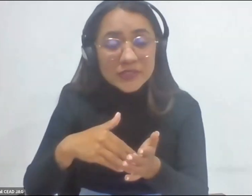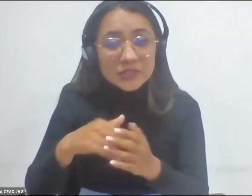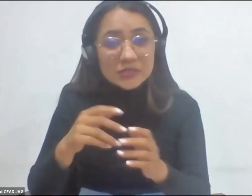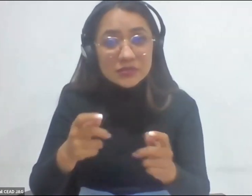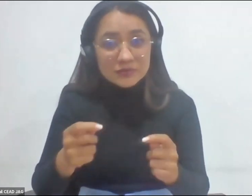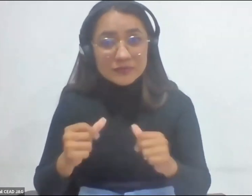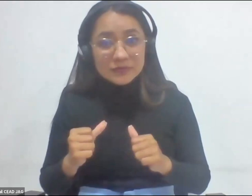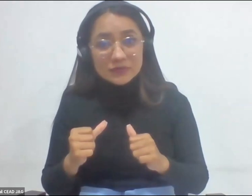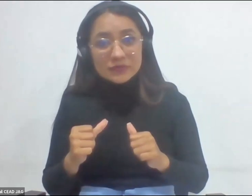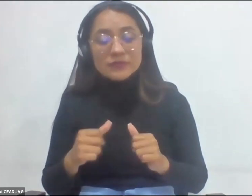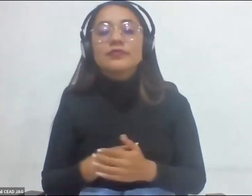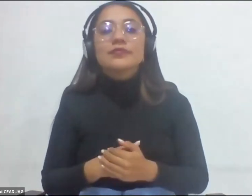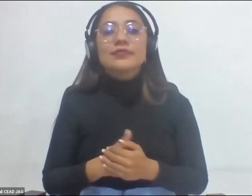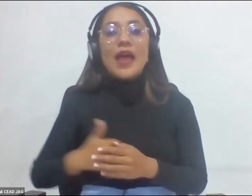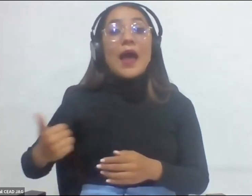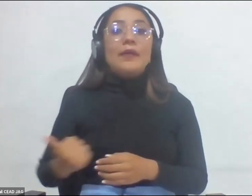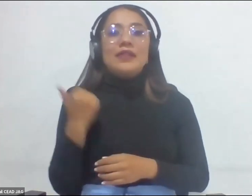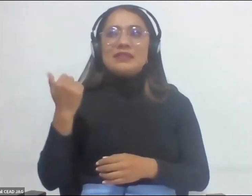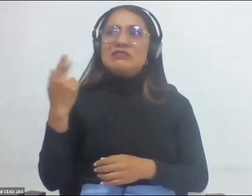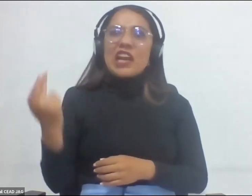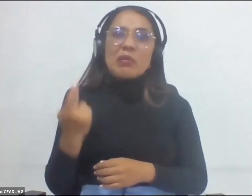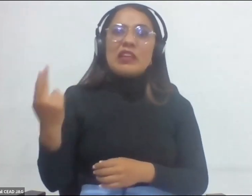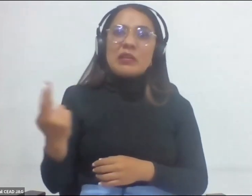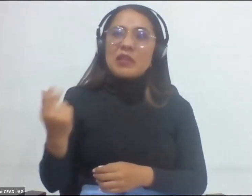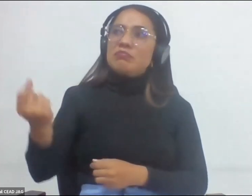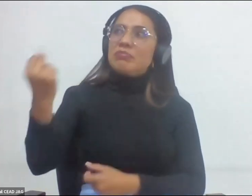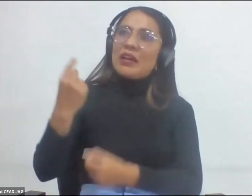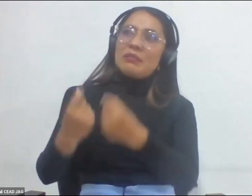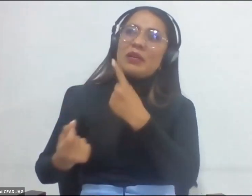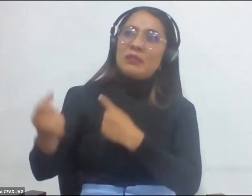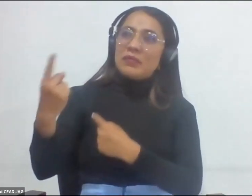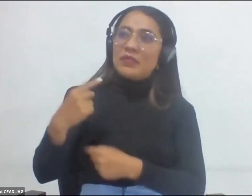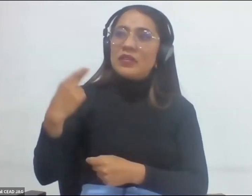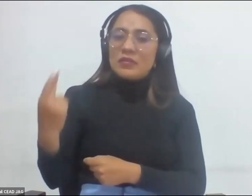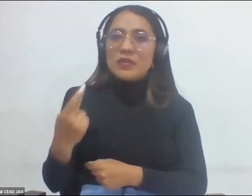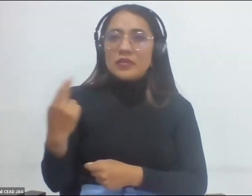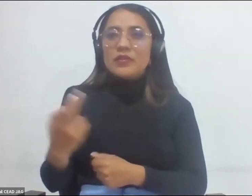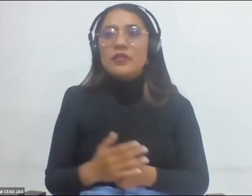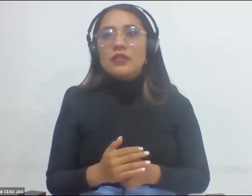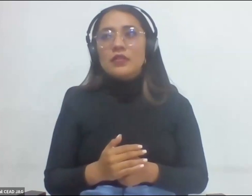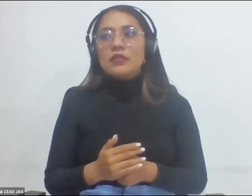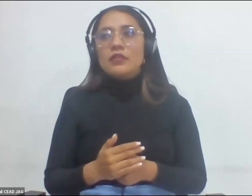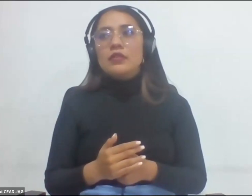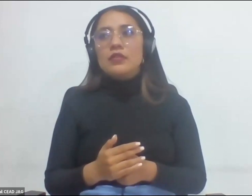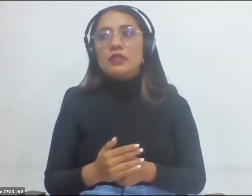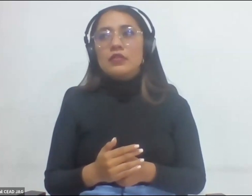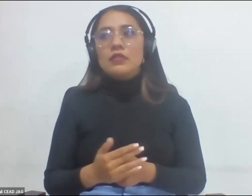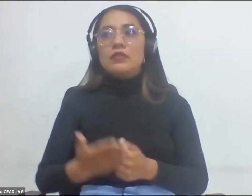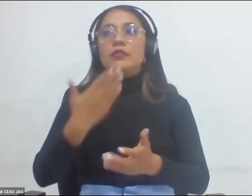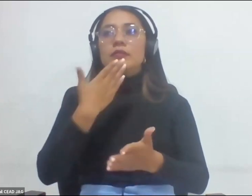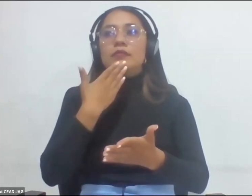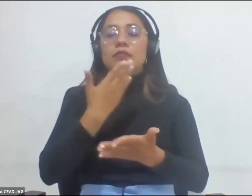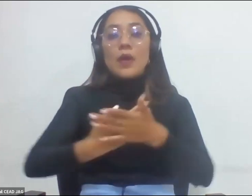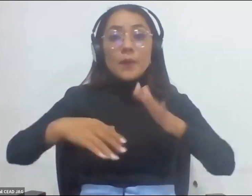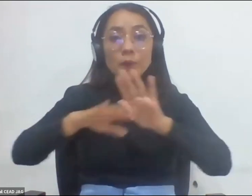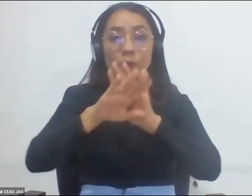hacerle esta pregunta también es reiterada Buenos días para todos Quisiera saber en qué